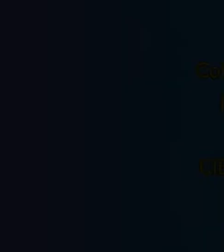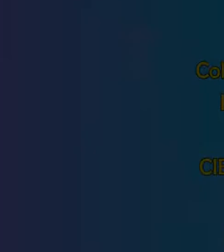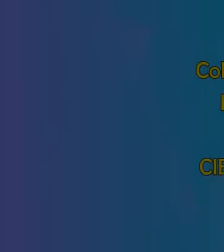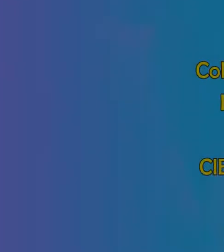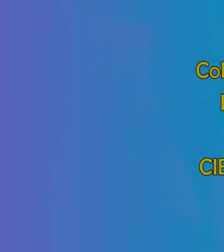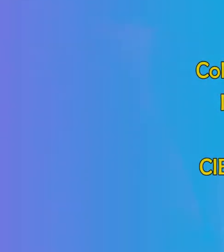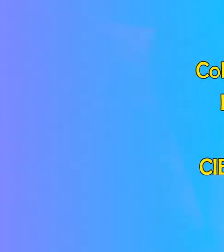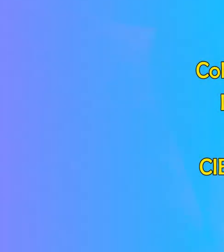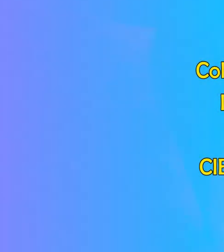कि